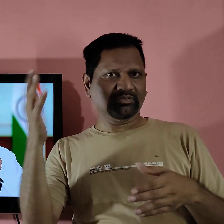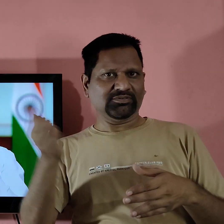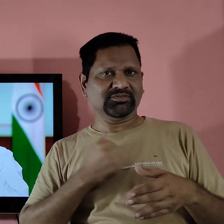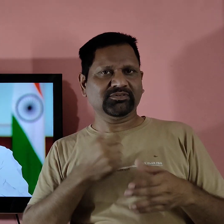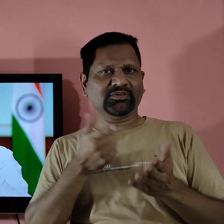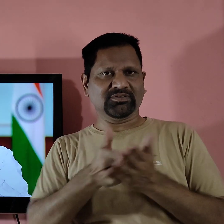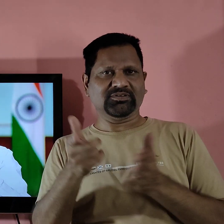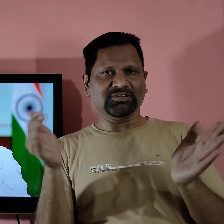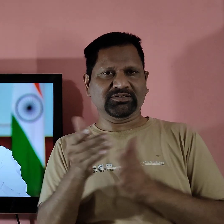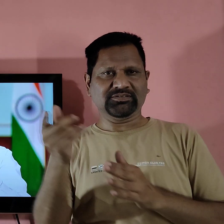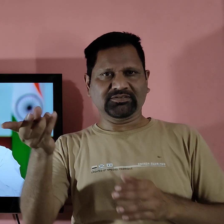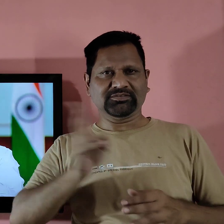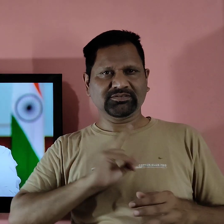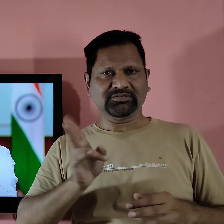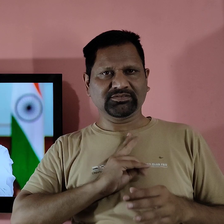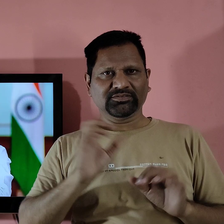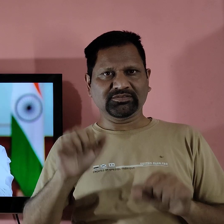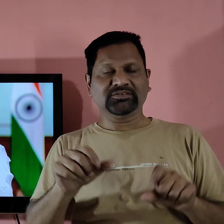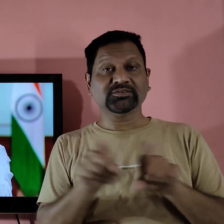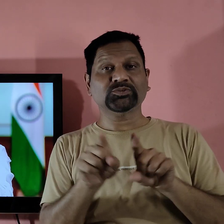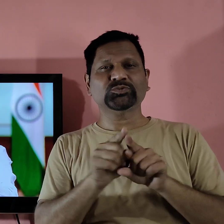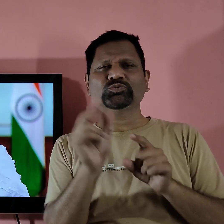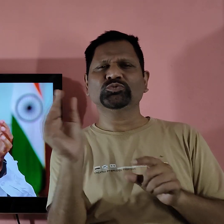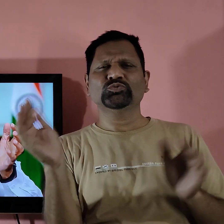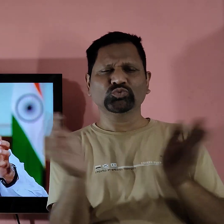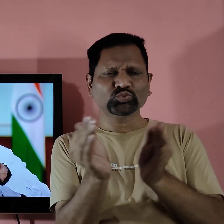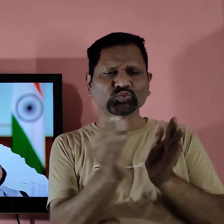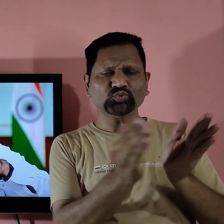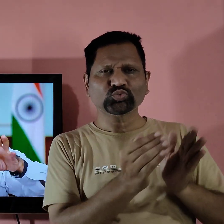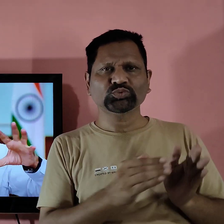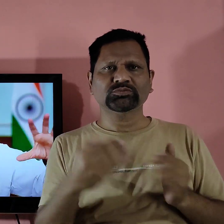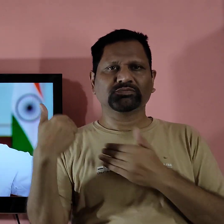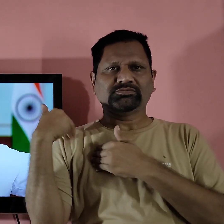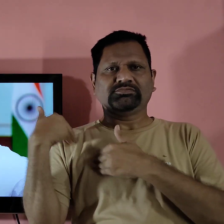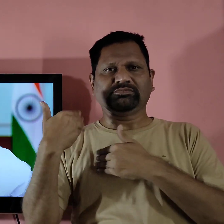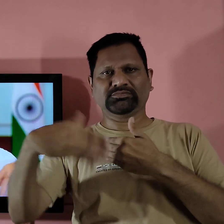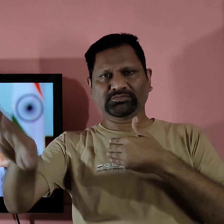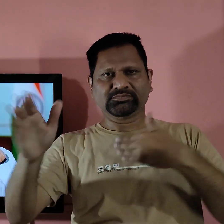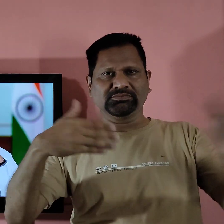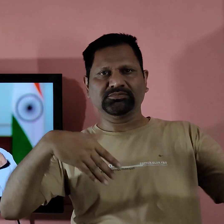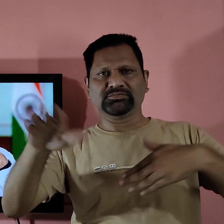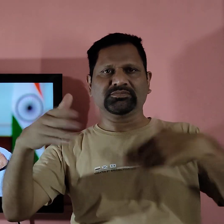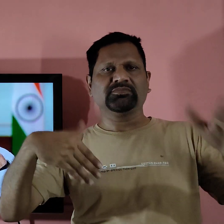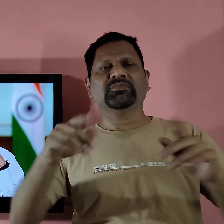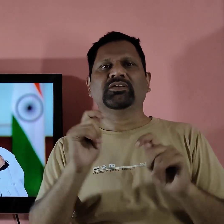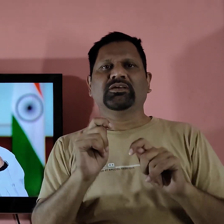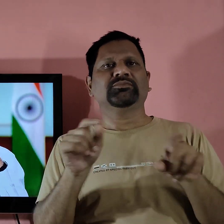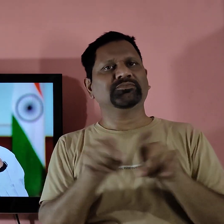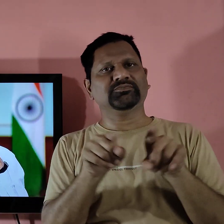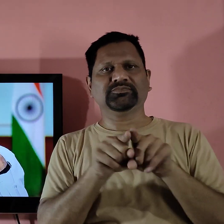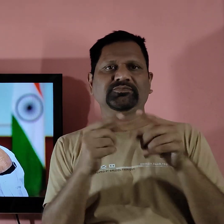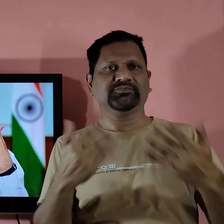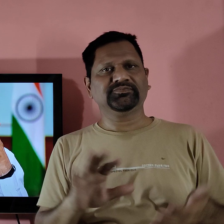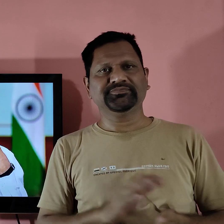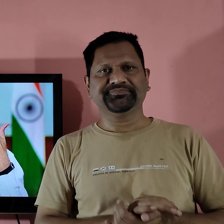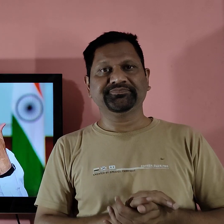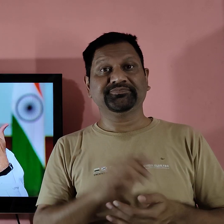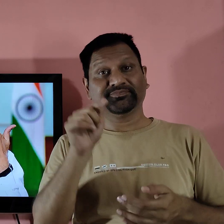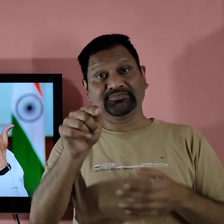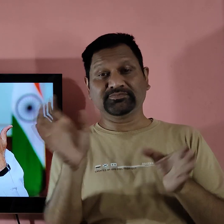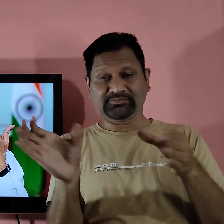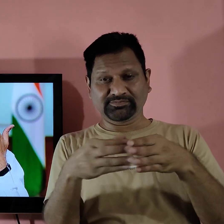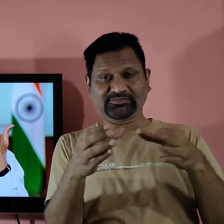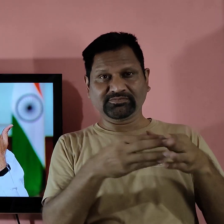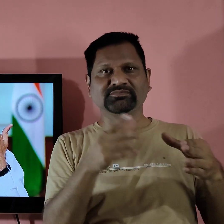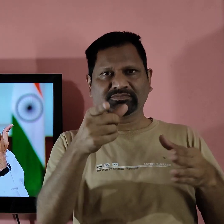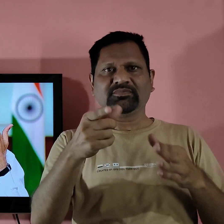कहा कि उन्होंने गांव में छोटे छोटे टोलियां बना दी, अलग अलग काम के लिए लोगों को संगठित कर दिया है। टोलियां